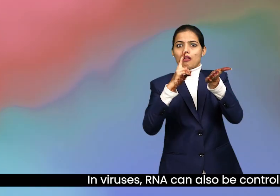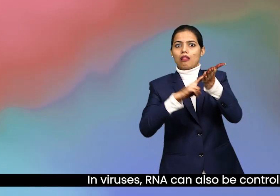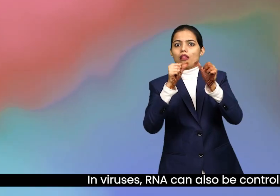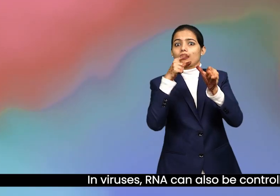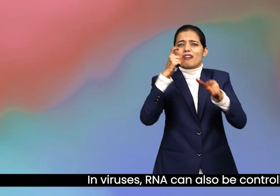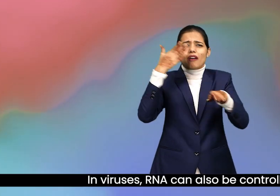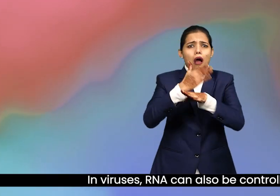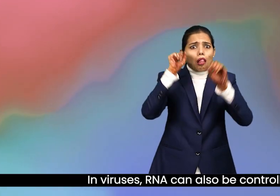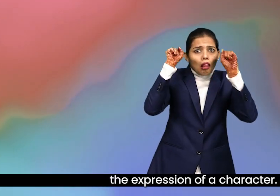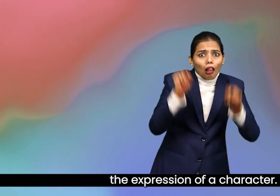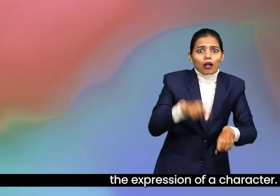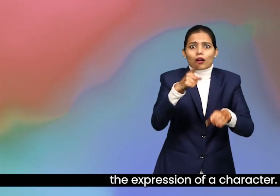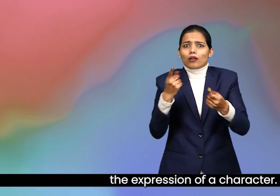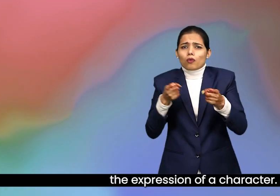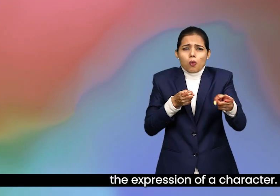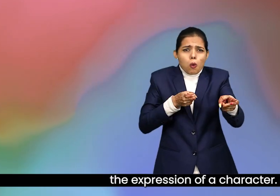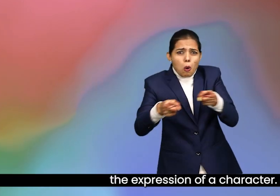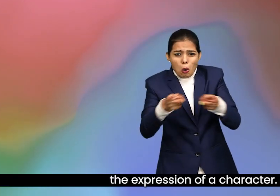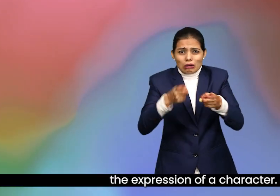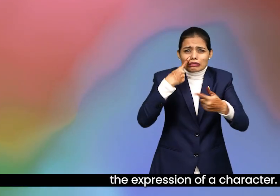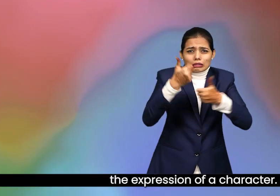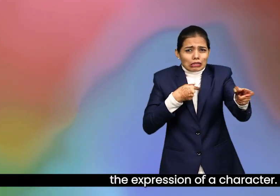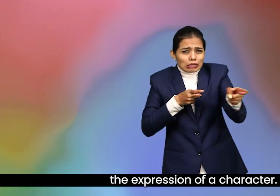be controlling ஒரு the பண்பின் expression of a வெளிப்பாட்டையும் character. கட்டுப்படுத்த முடியும்.